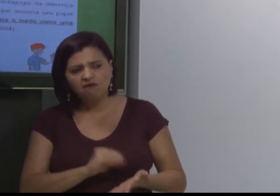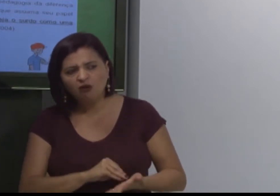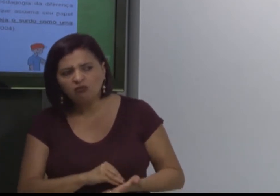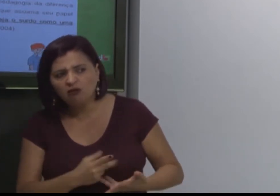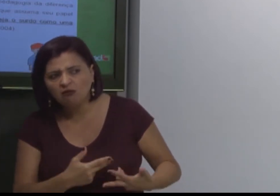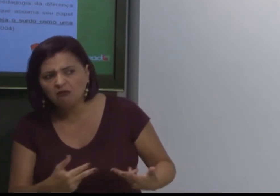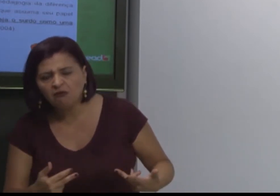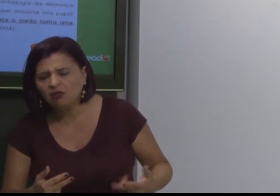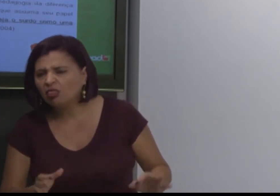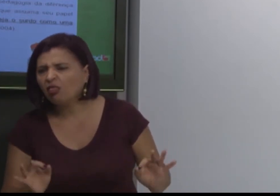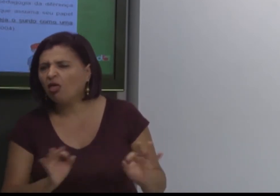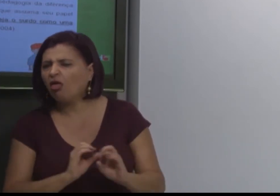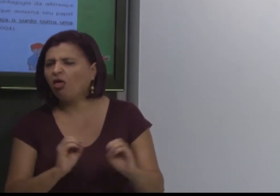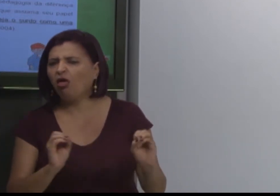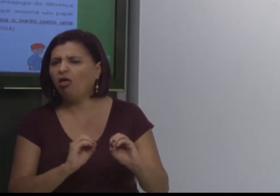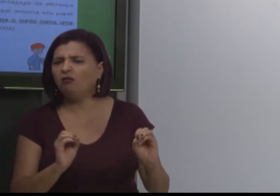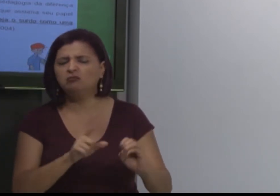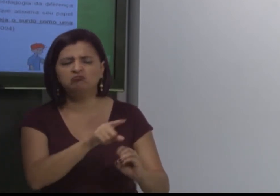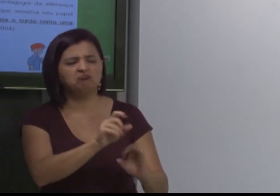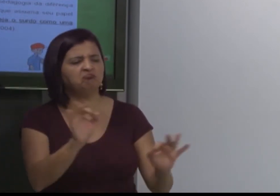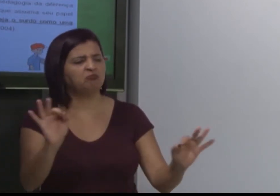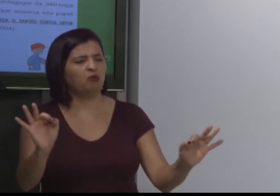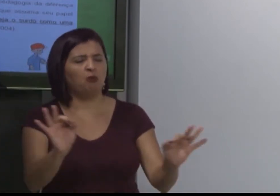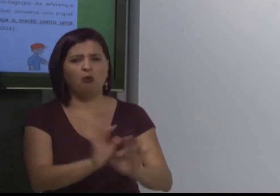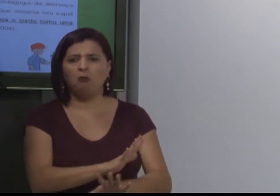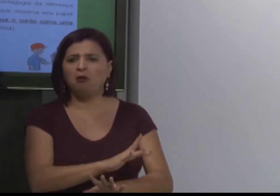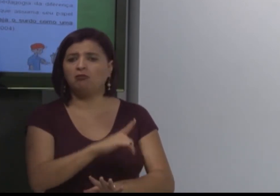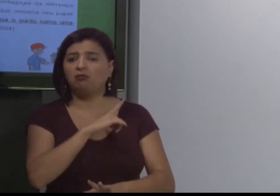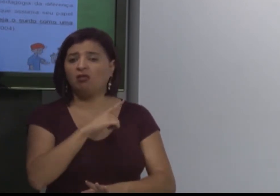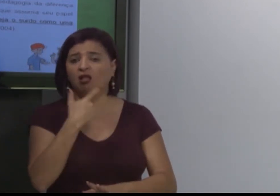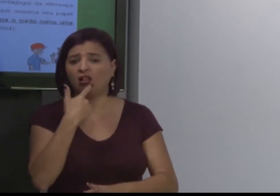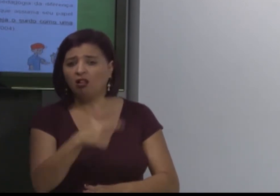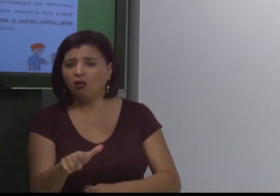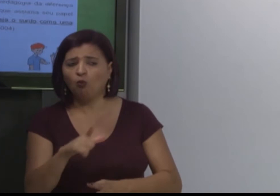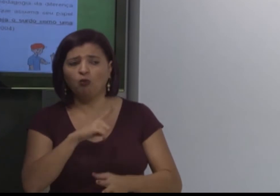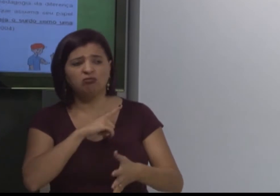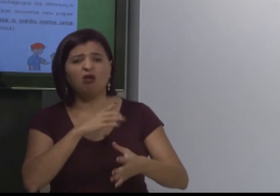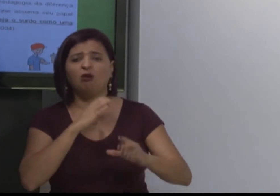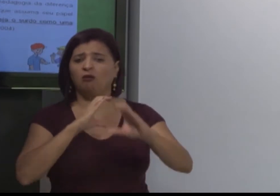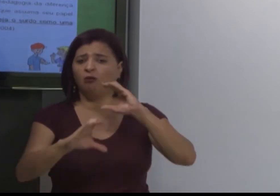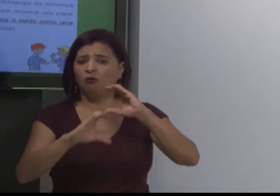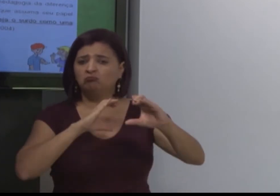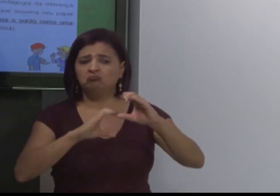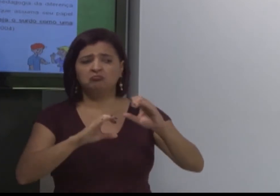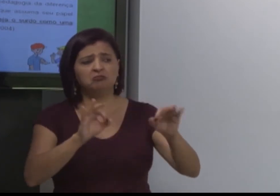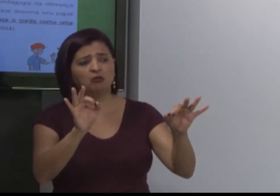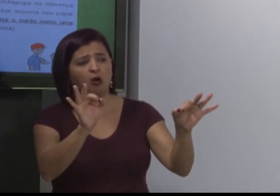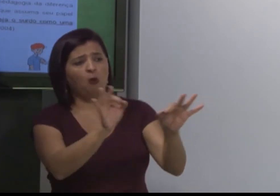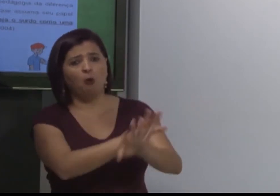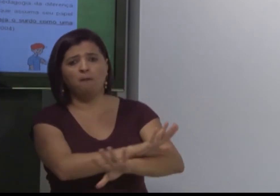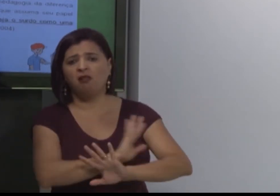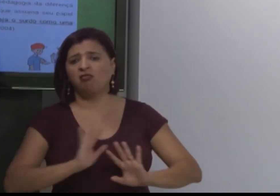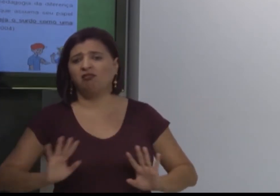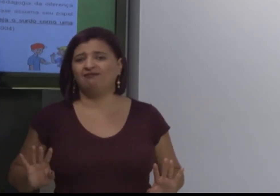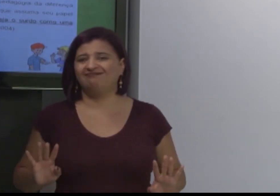A pedagogia visual, ela percebe o surdo como completo. Não lhe falta